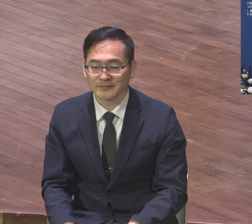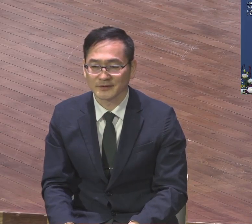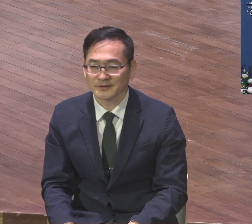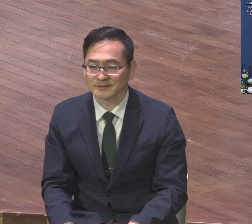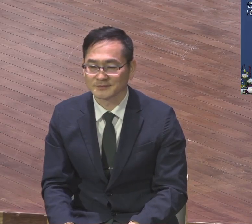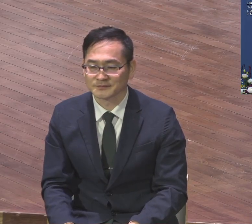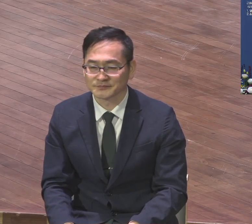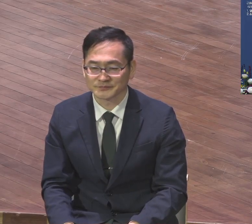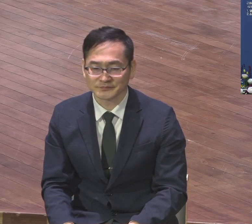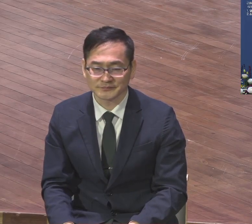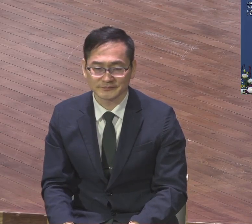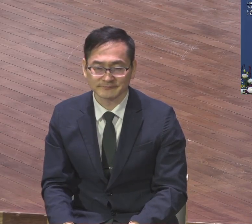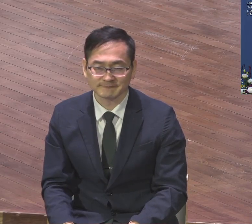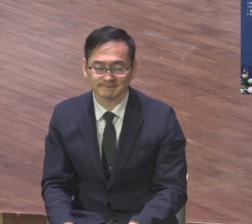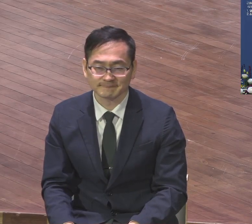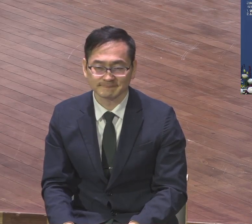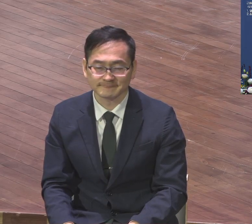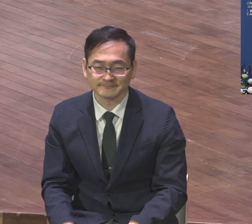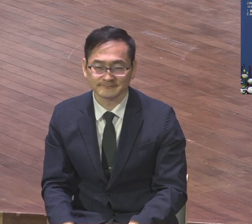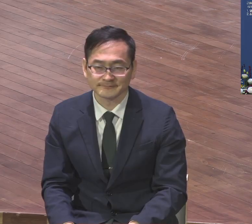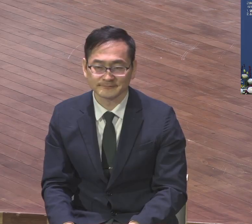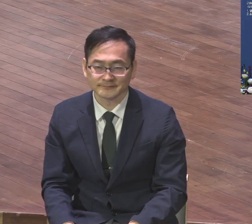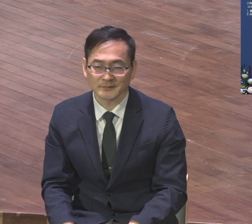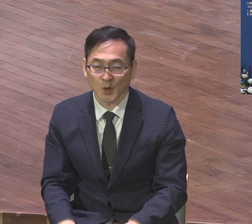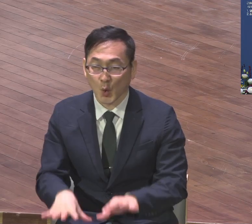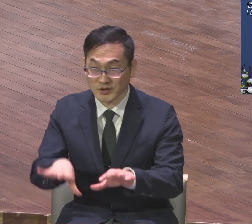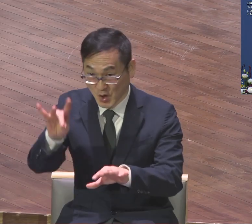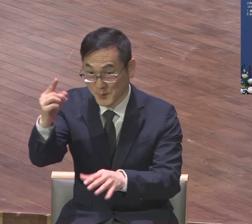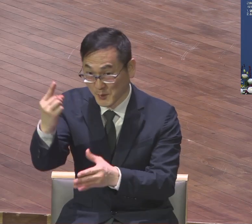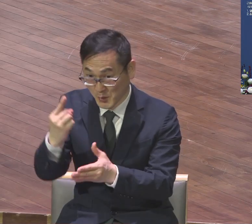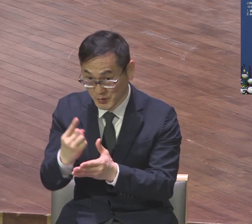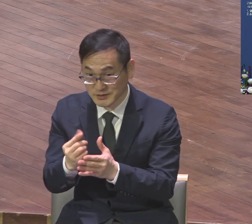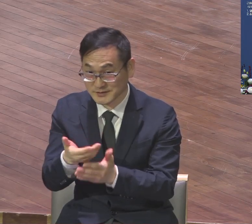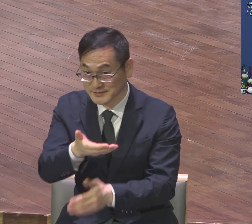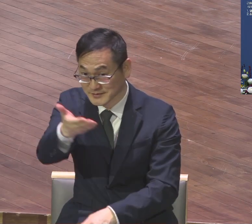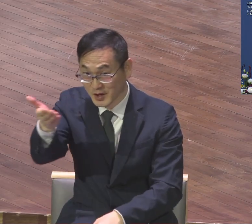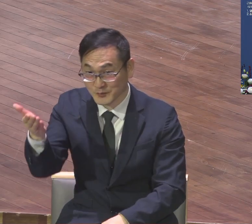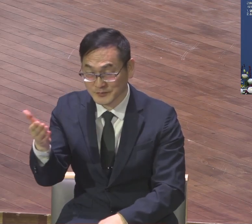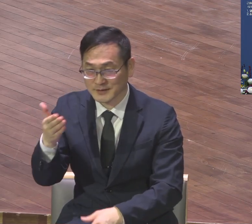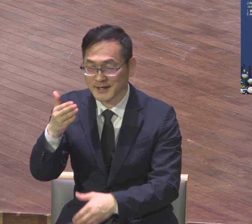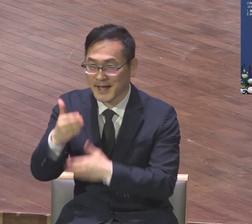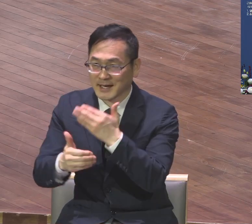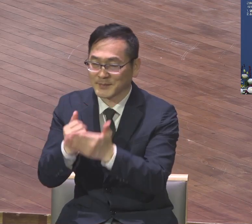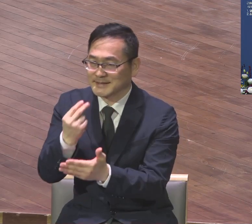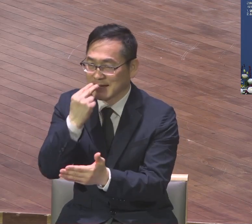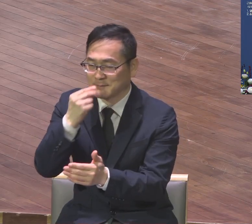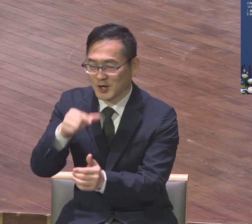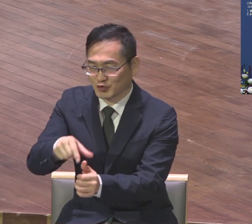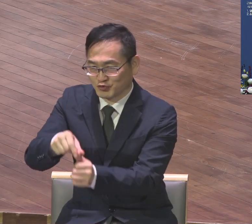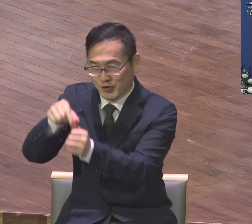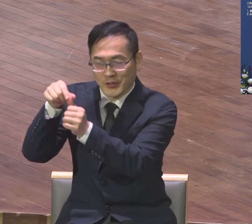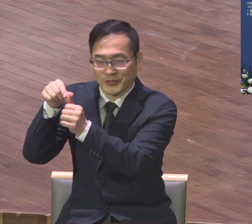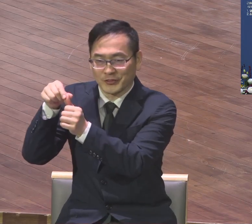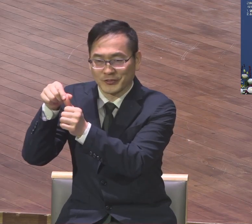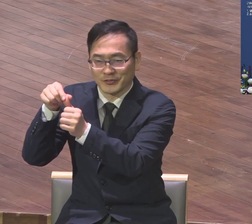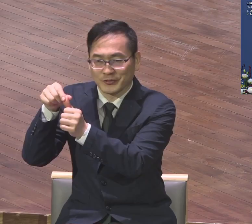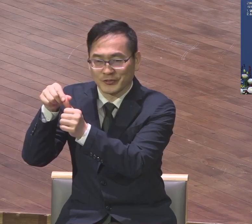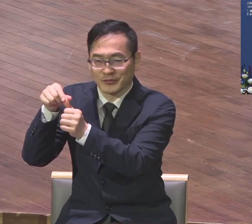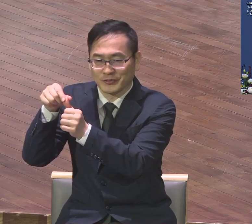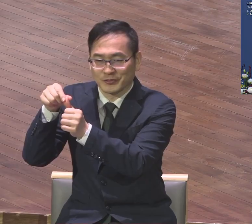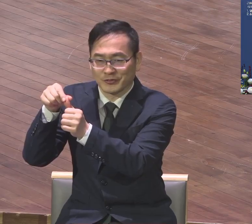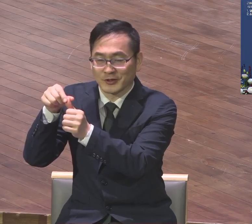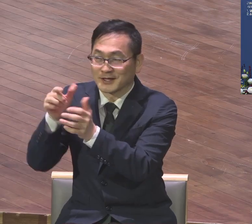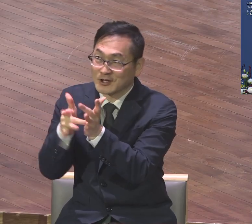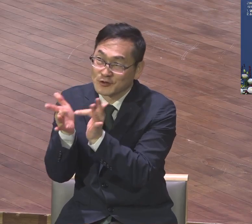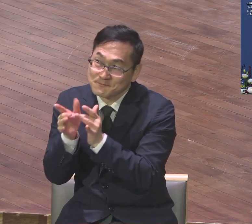오늘 믿음의 고백한 우리 새가족들은 이런 하나님의 생명 구원 의도에 따라서 구원의 반열에 들어서게